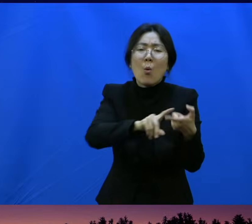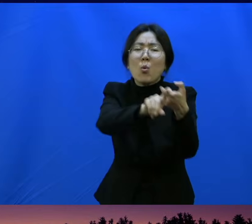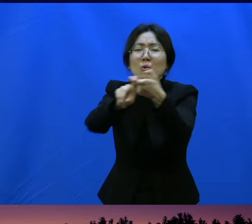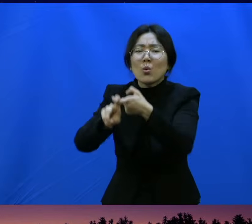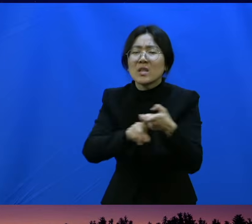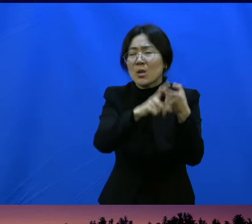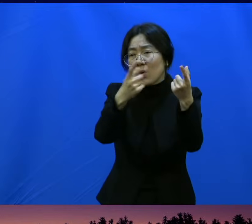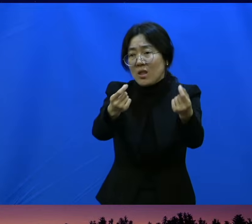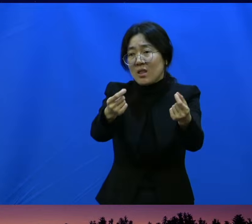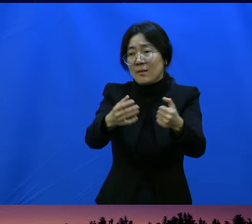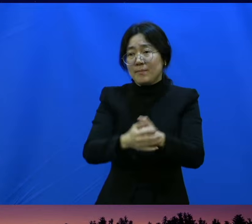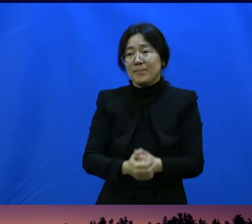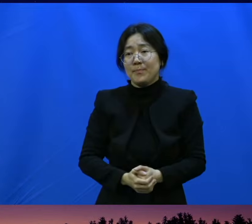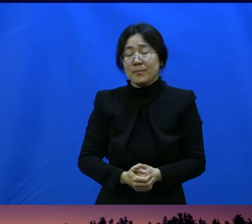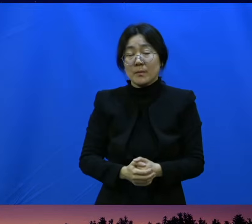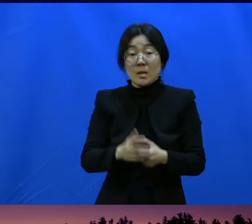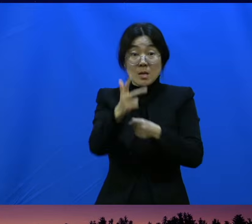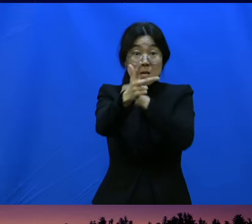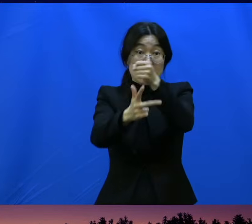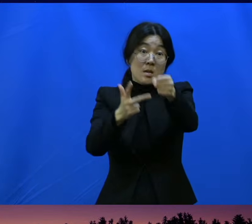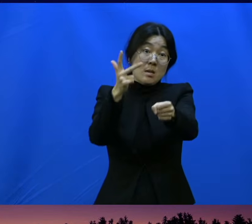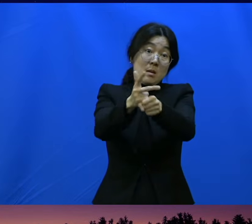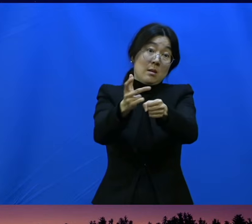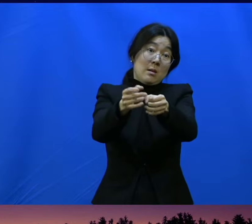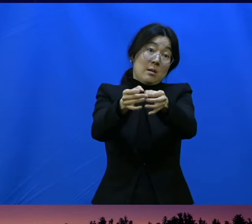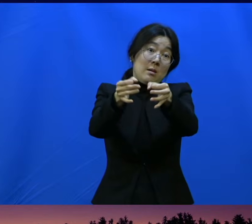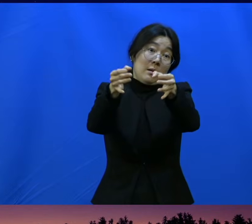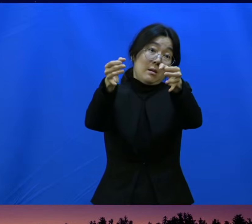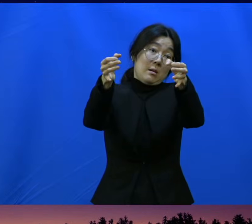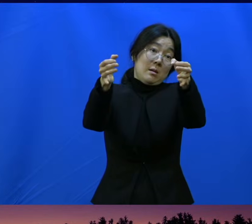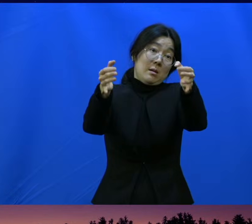작은 세월이 아니에요. 이게 엄청난 얘기예요.